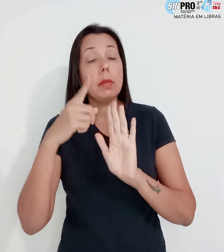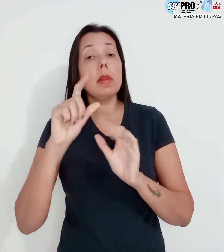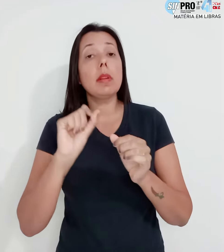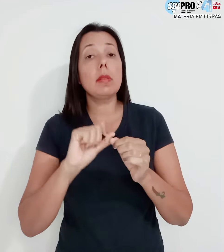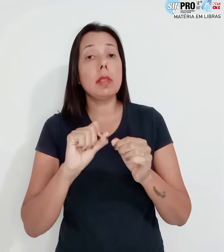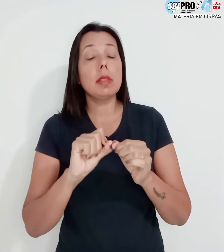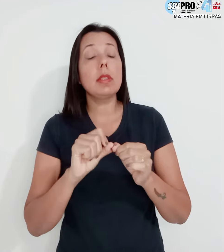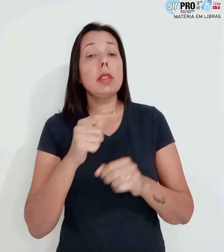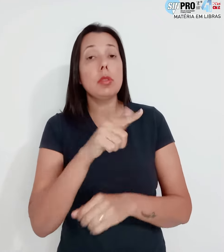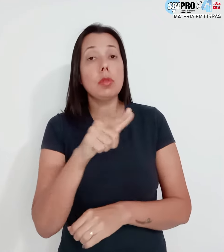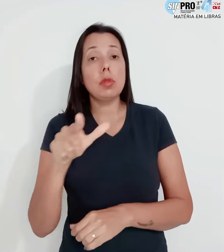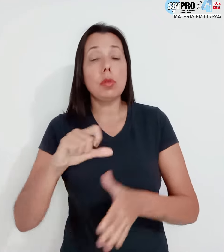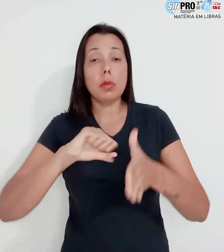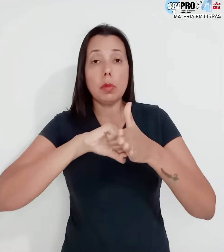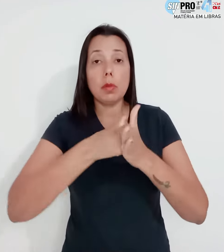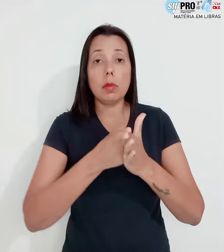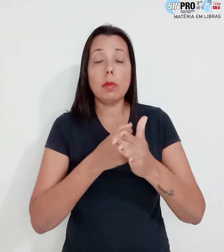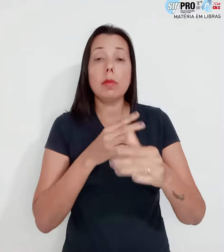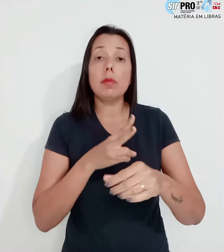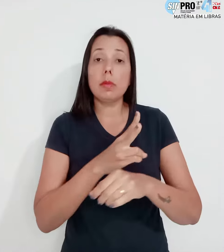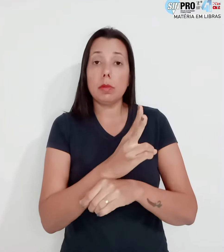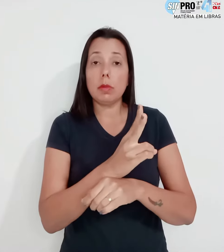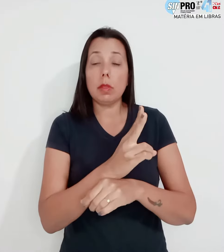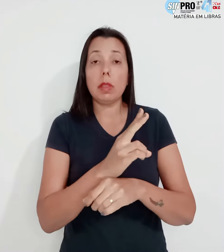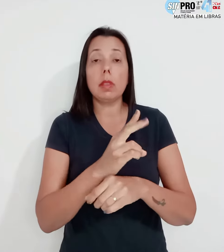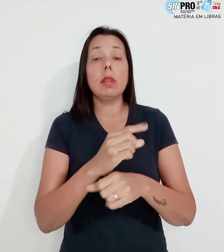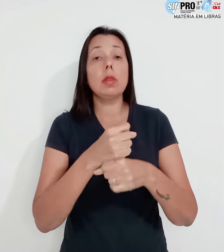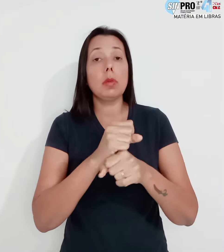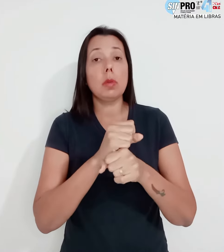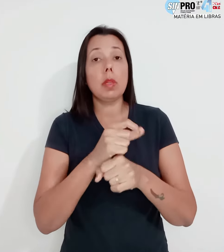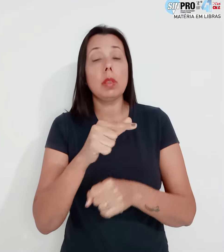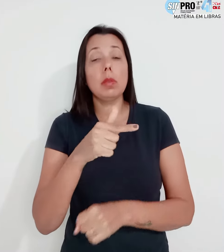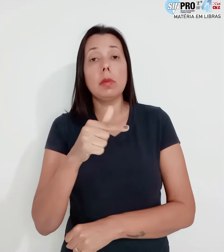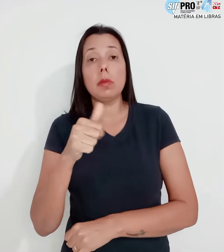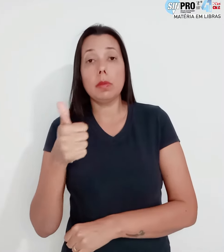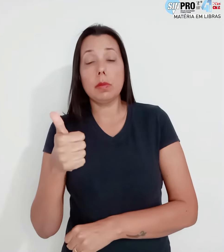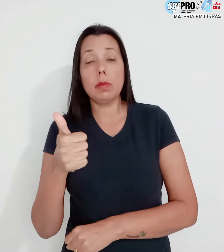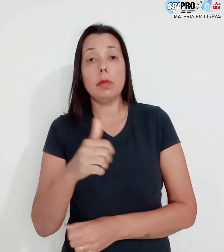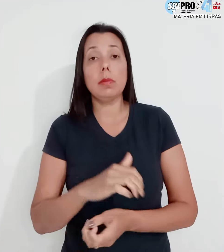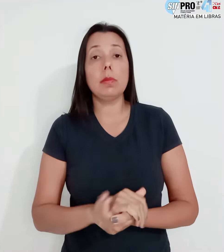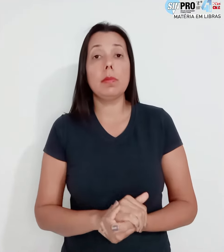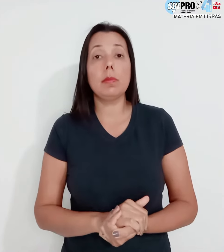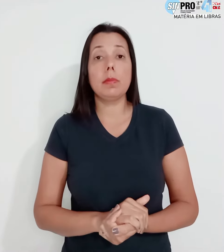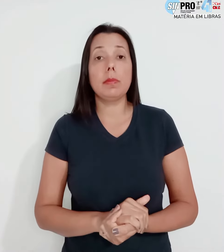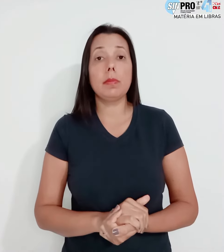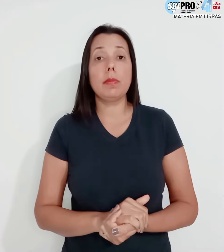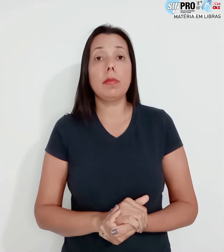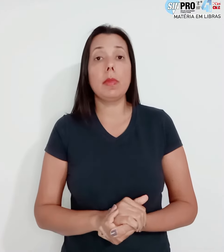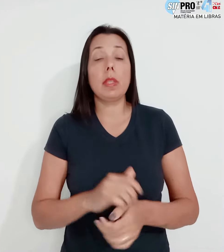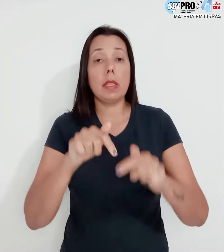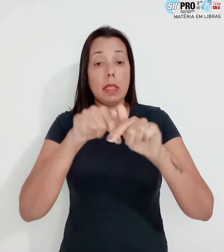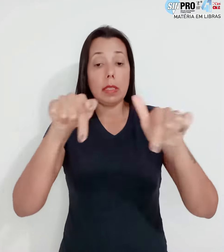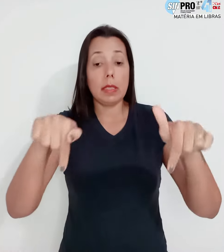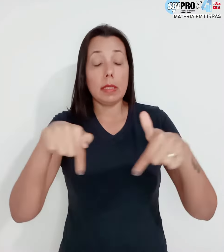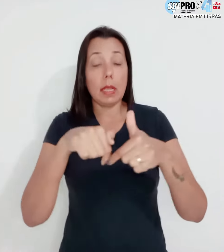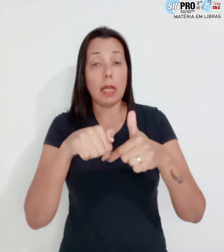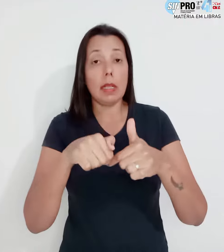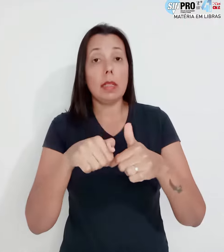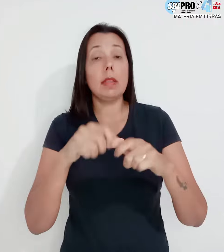a realização do bloqueio de carências do ano letivo de 2021, em sala virtual, já